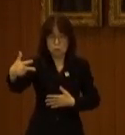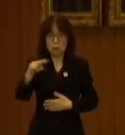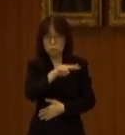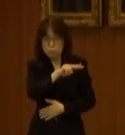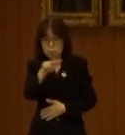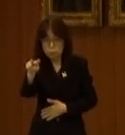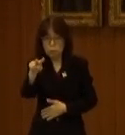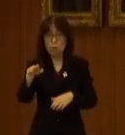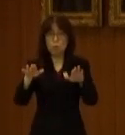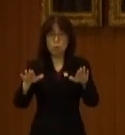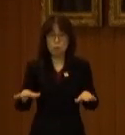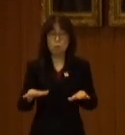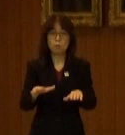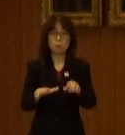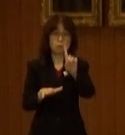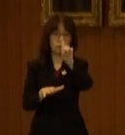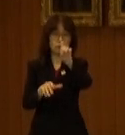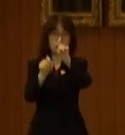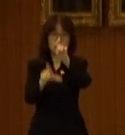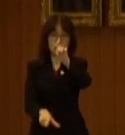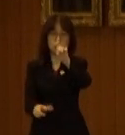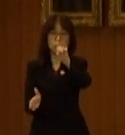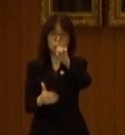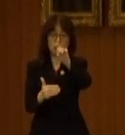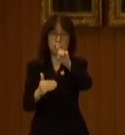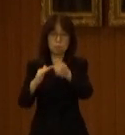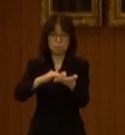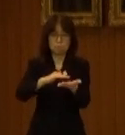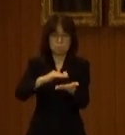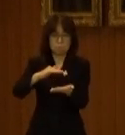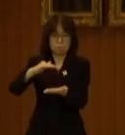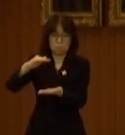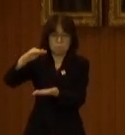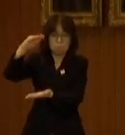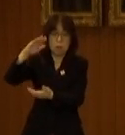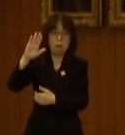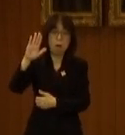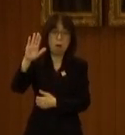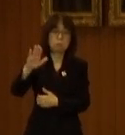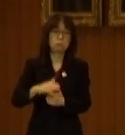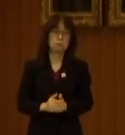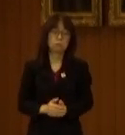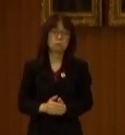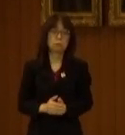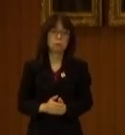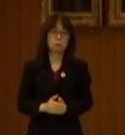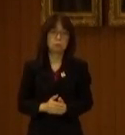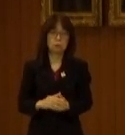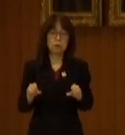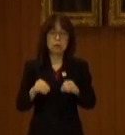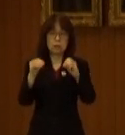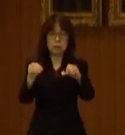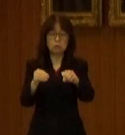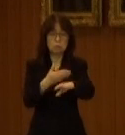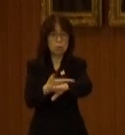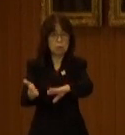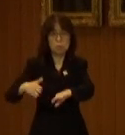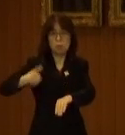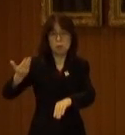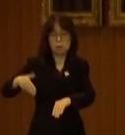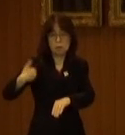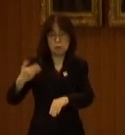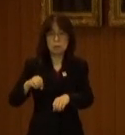てから急増している状況にございます。リンクのない新たな感染者も5割に近